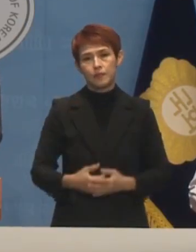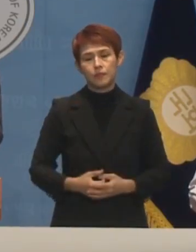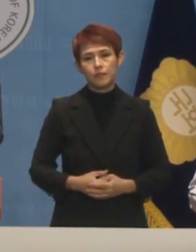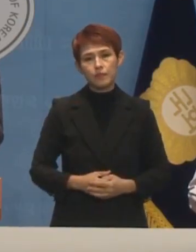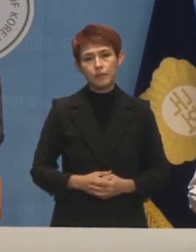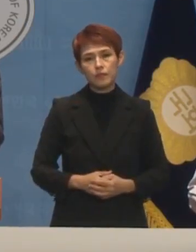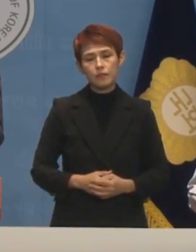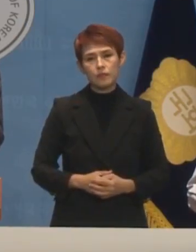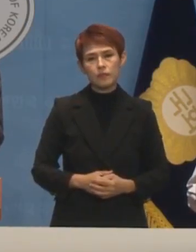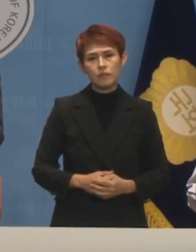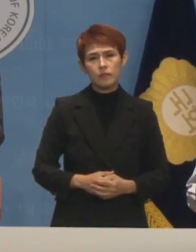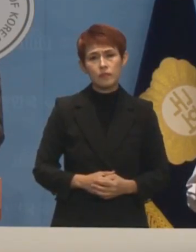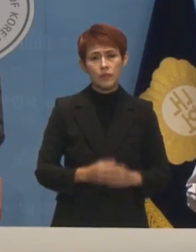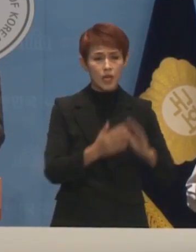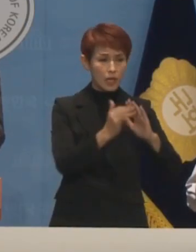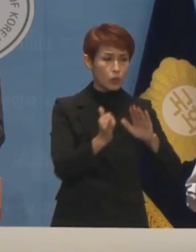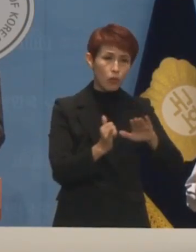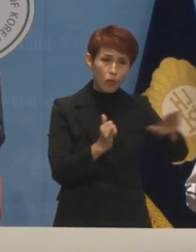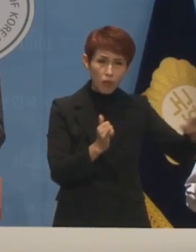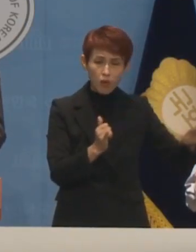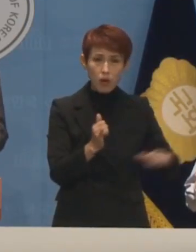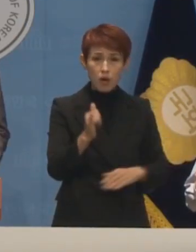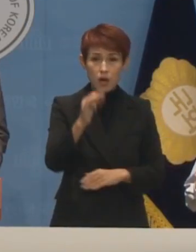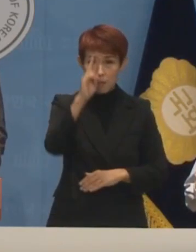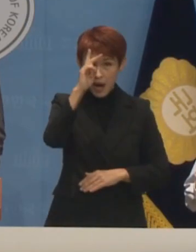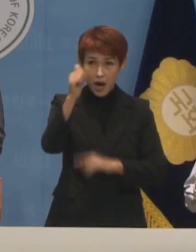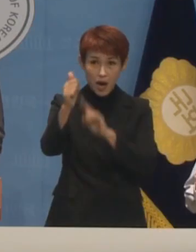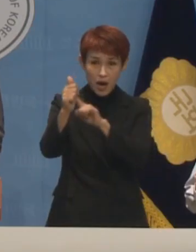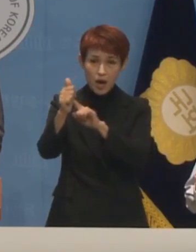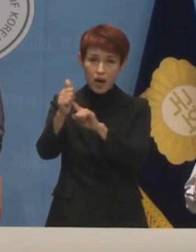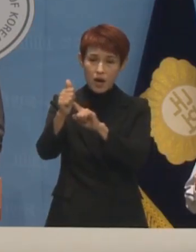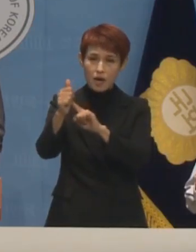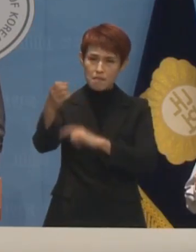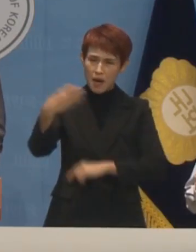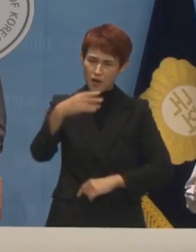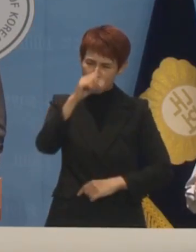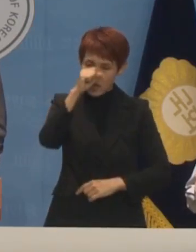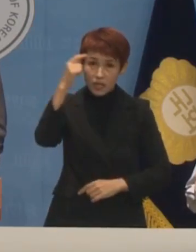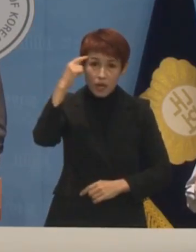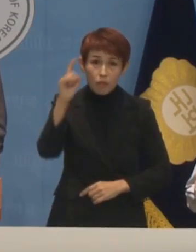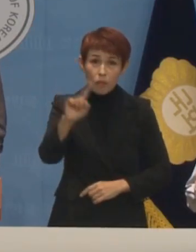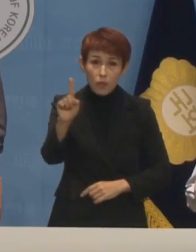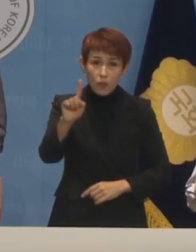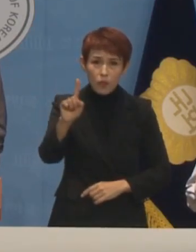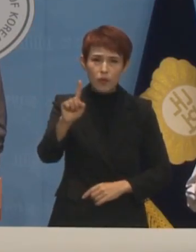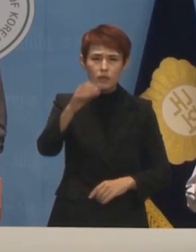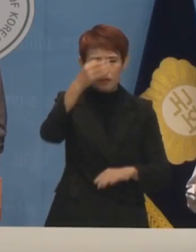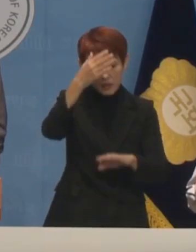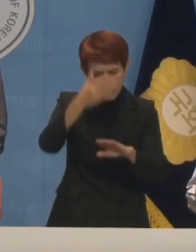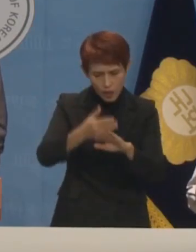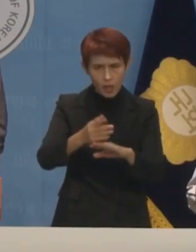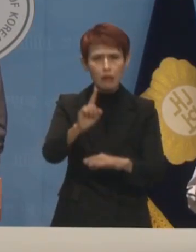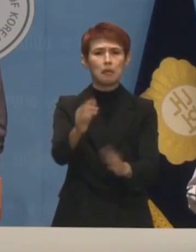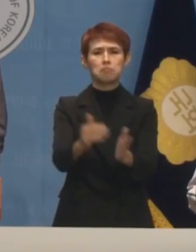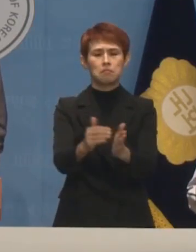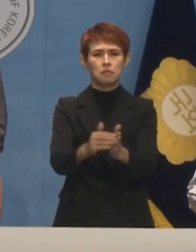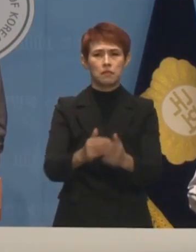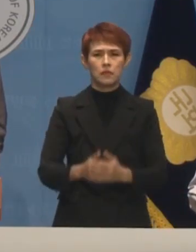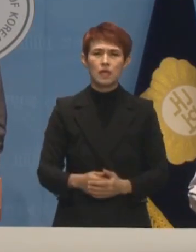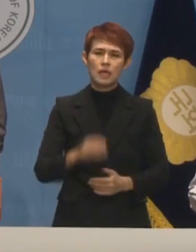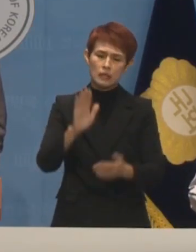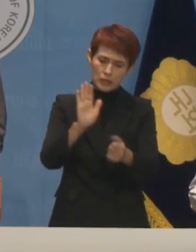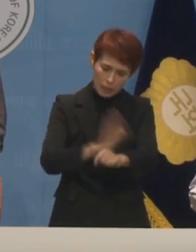이야기입니다. 가족들이 박순관 대표한테 최고 듣고 싶은 말은 사죄입니다. 정말